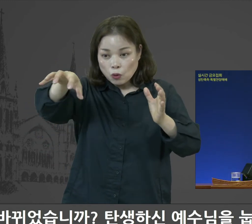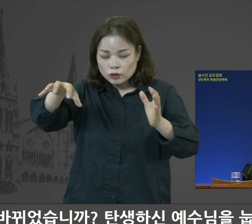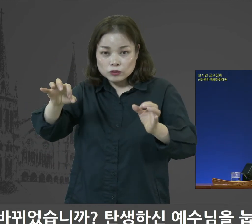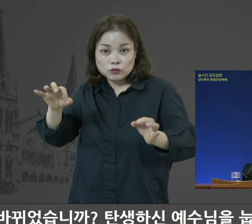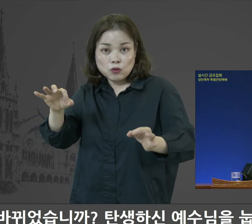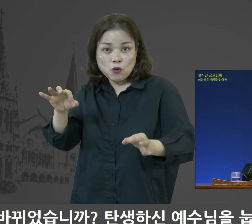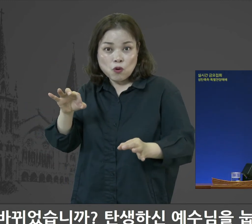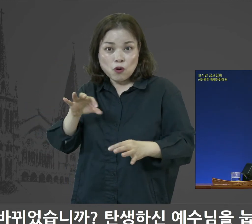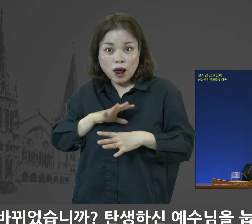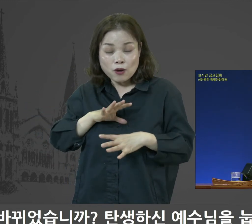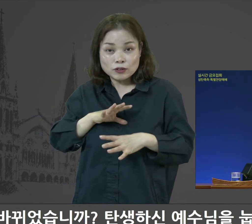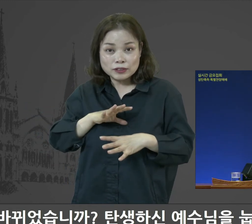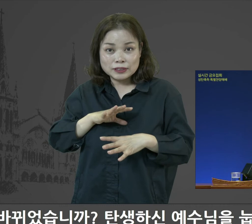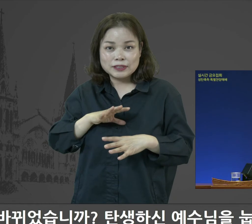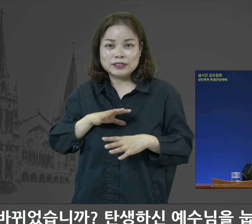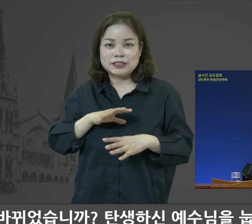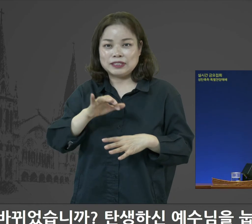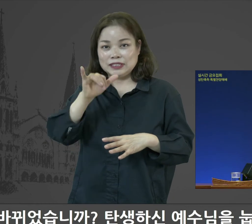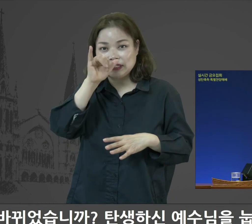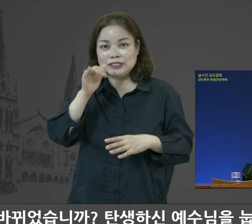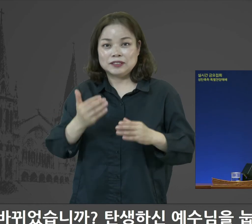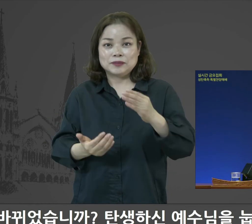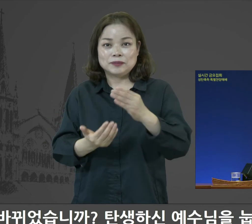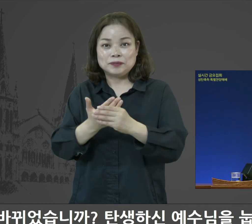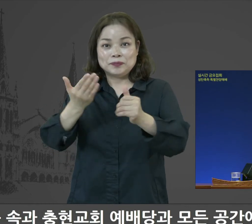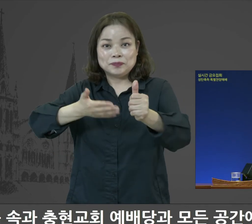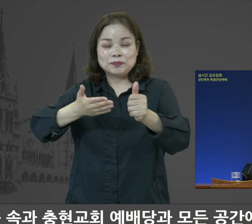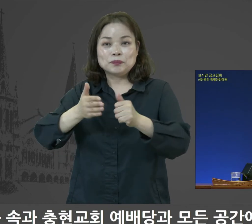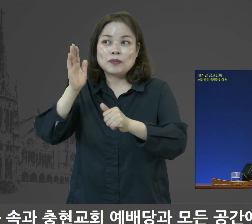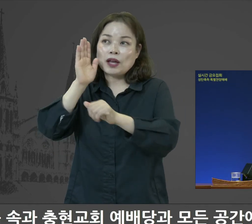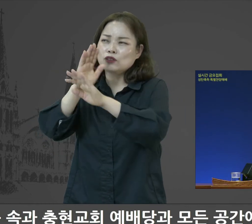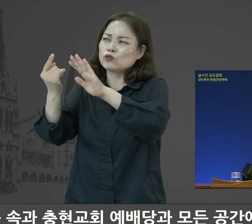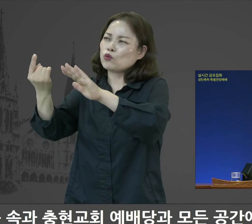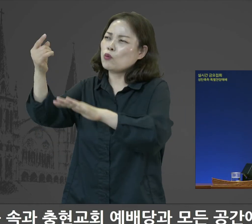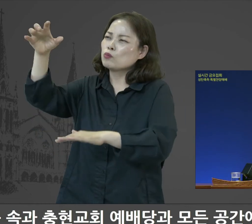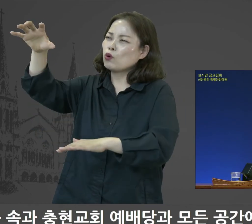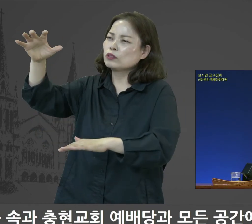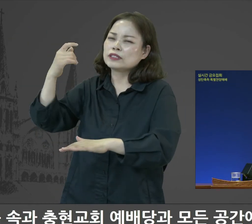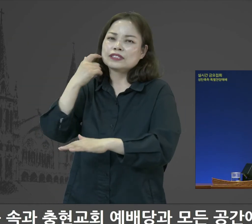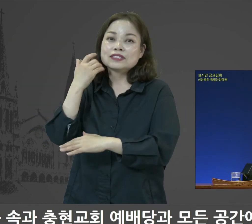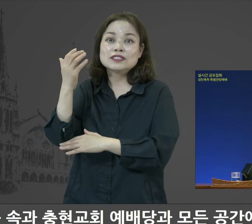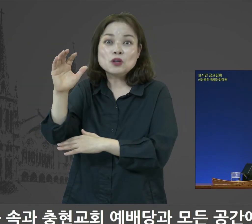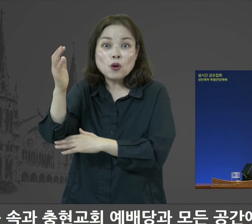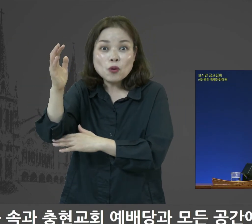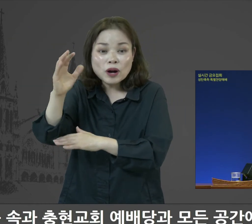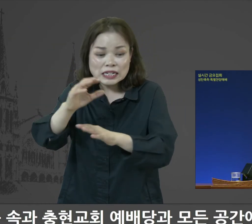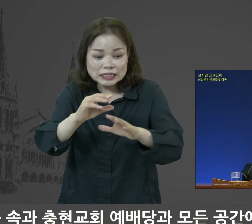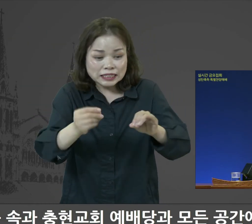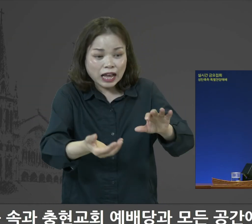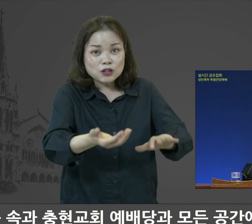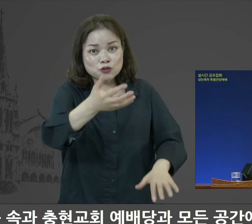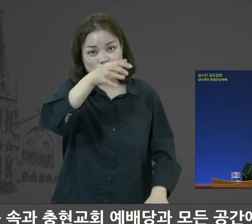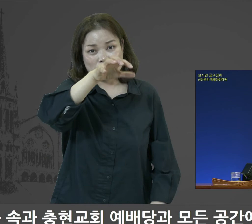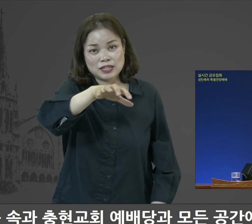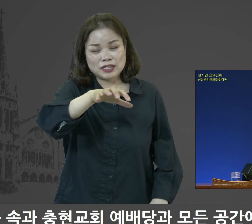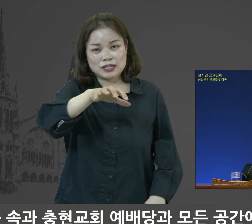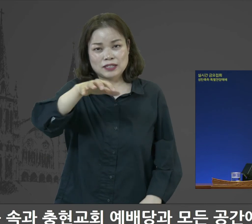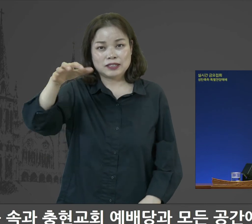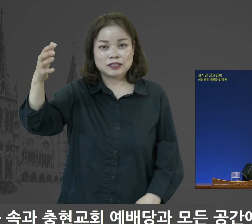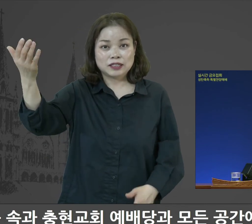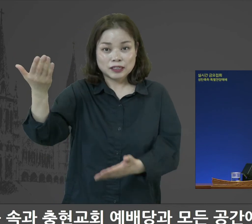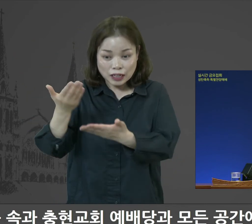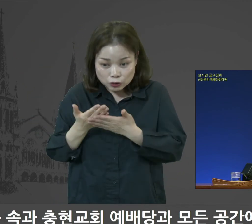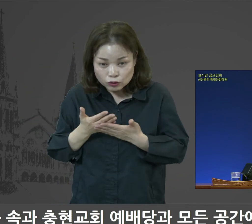놀라운 역사가 일어나기를 소망해 보십시다. 하늘 높은 곳에 있던 영광을 땅 위로 가져오신